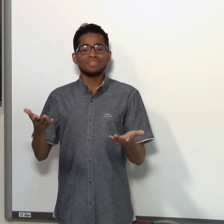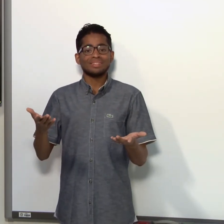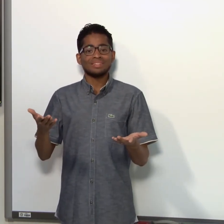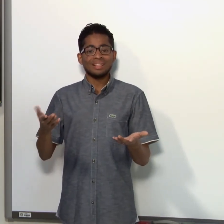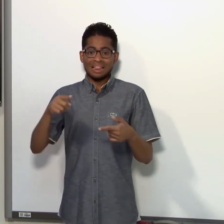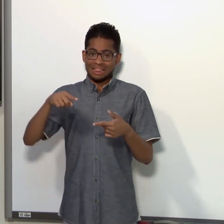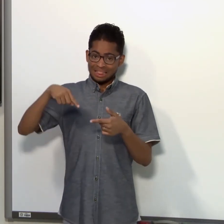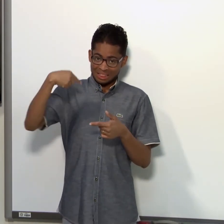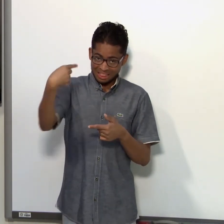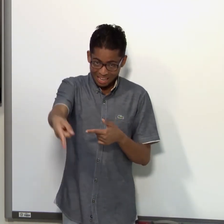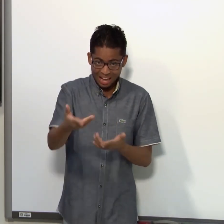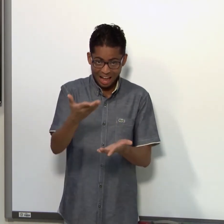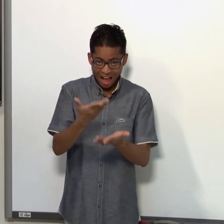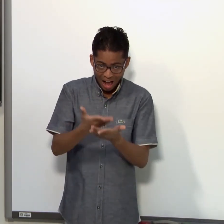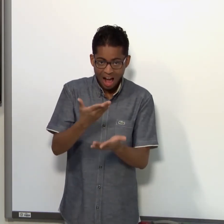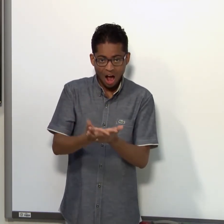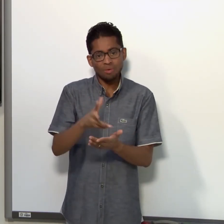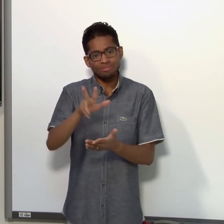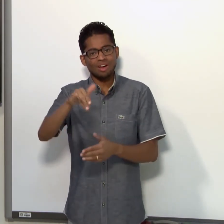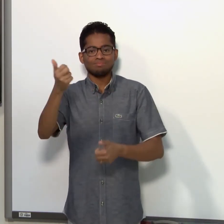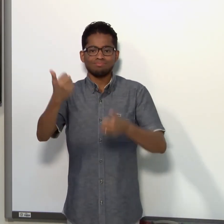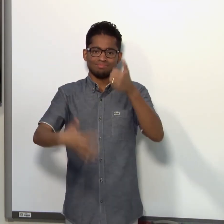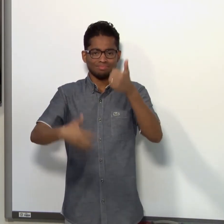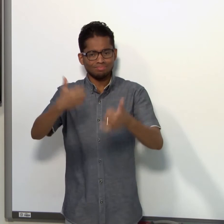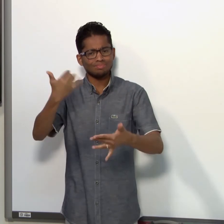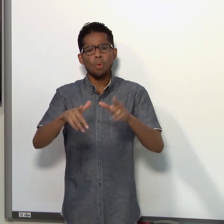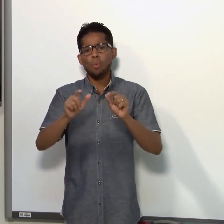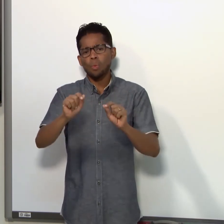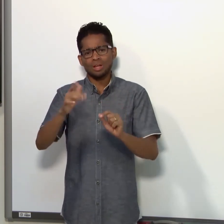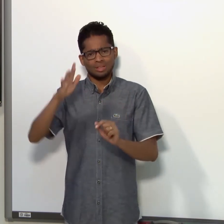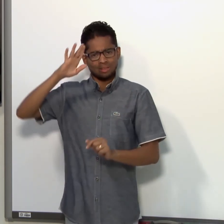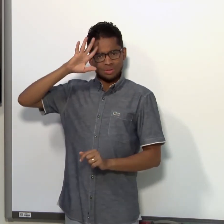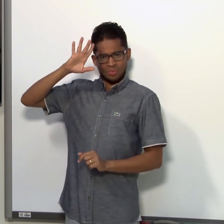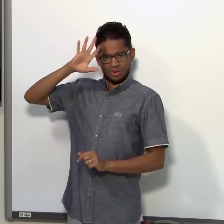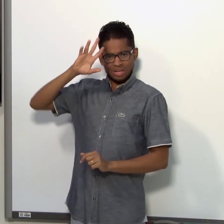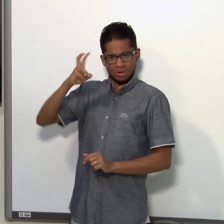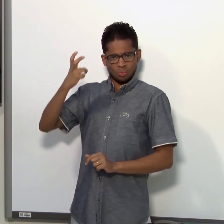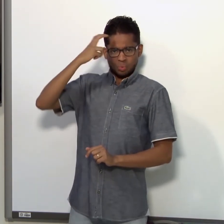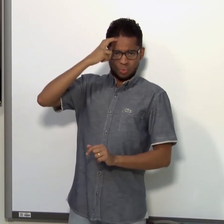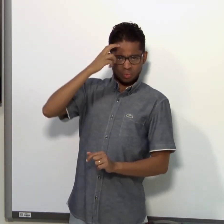Na próxima aula, explicaremos sobre a teoria cultural.